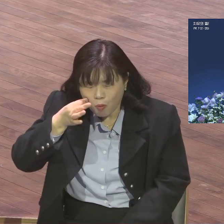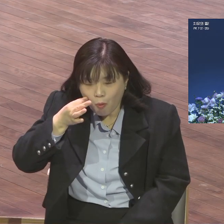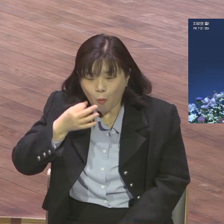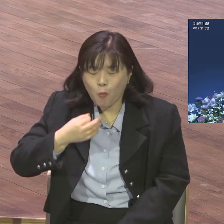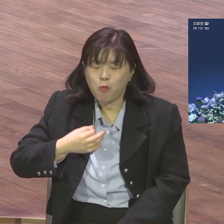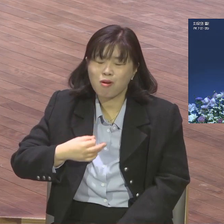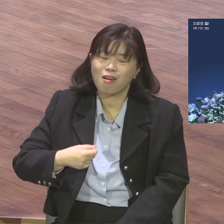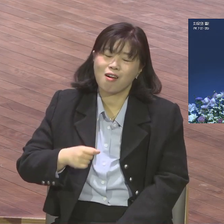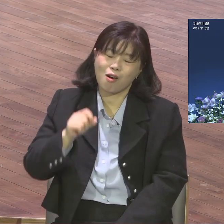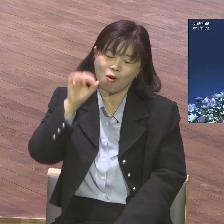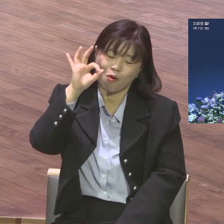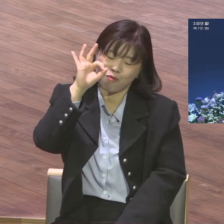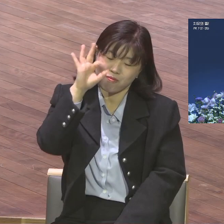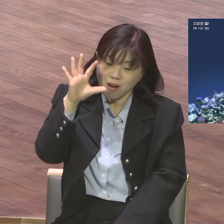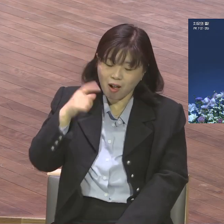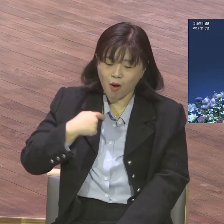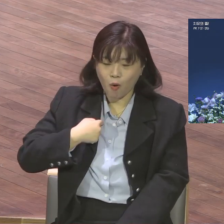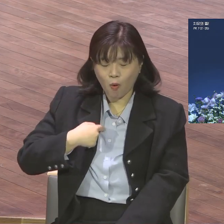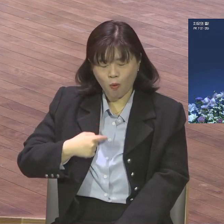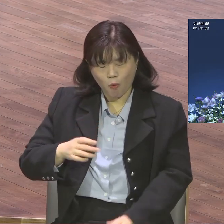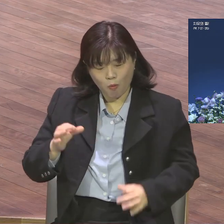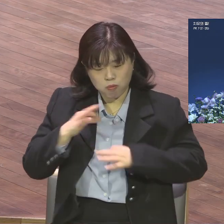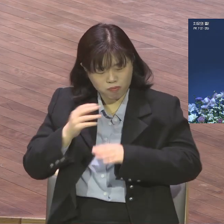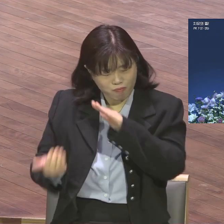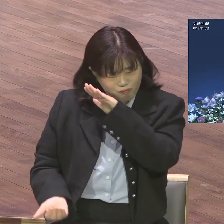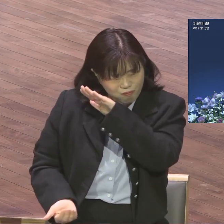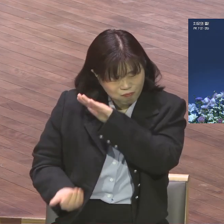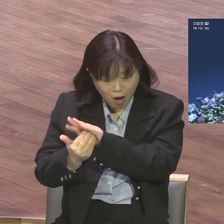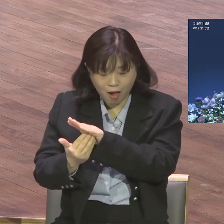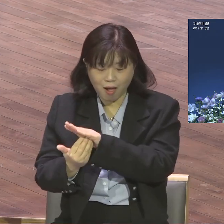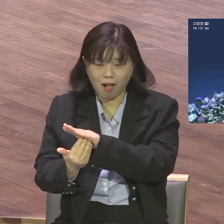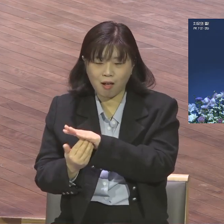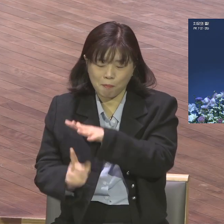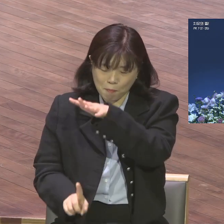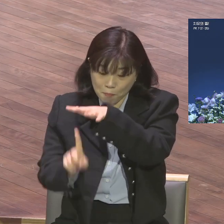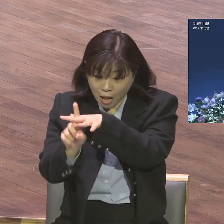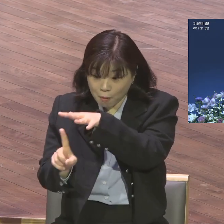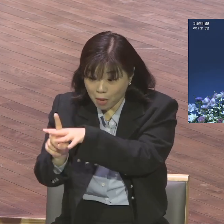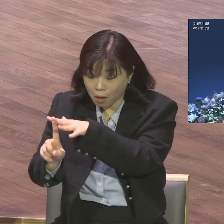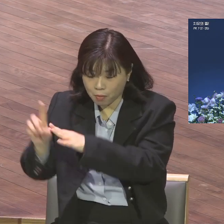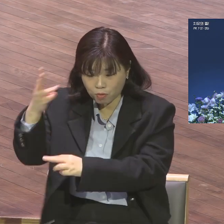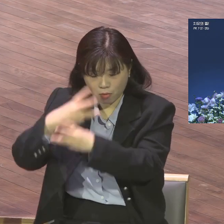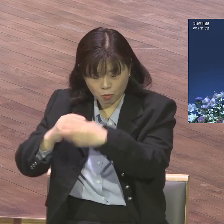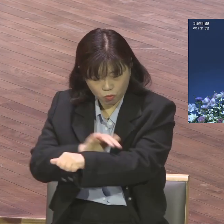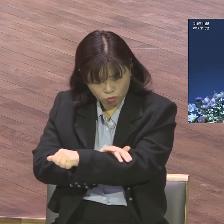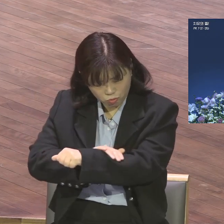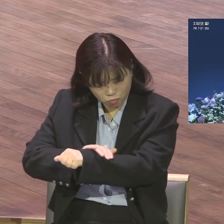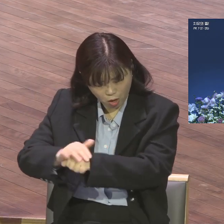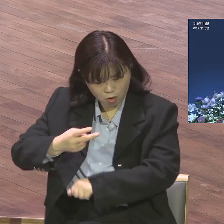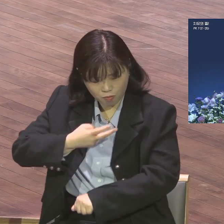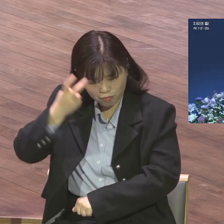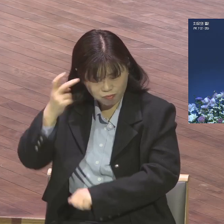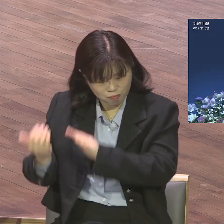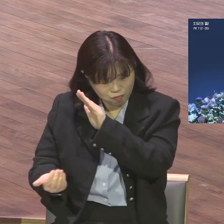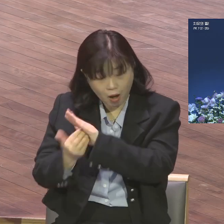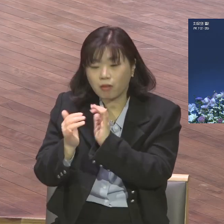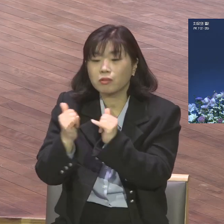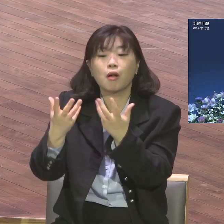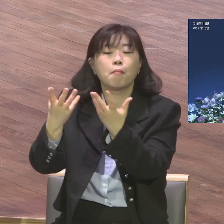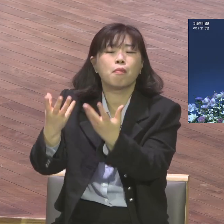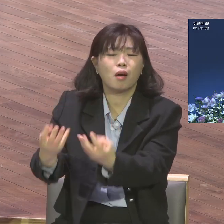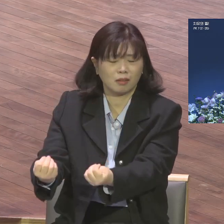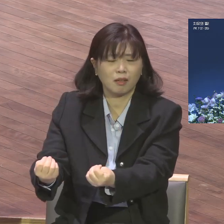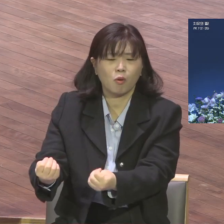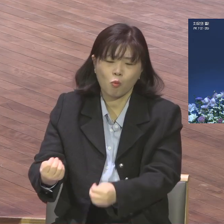놀랐어요. 미국에서도 그랬지만은 이번 독일 영국에서도 세계의 복음화를 위해서